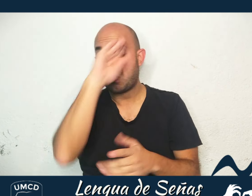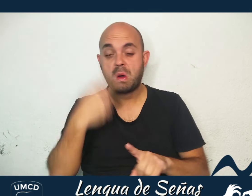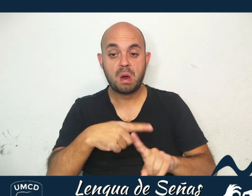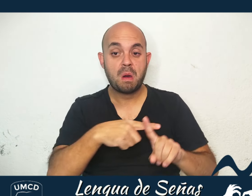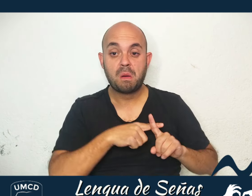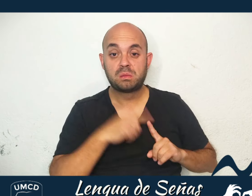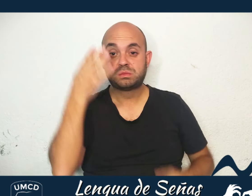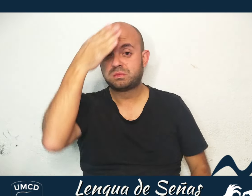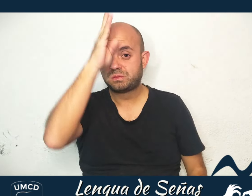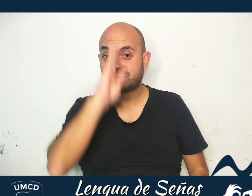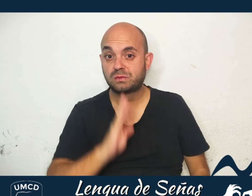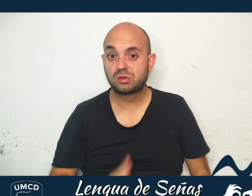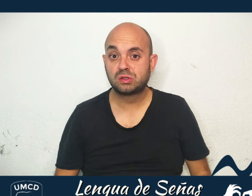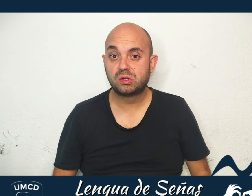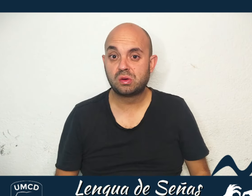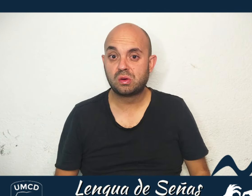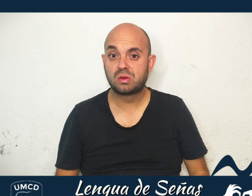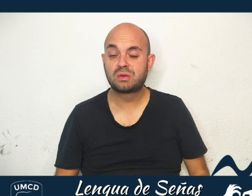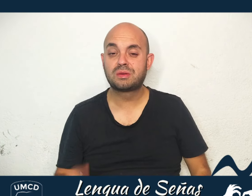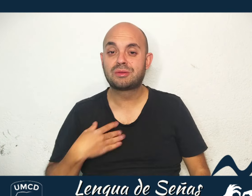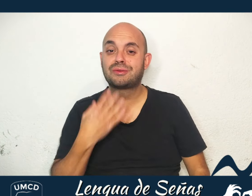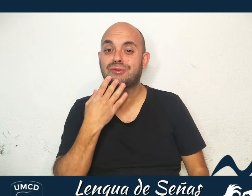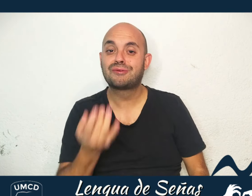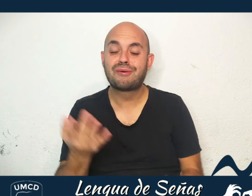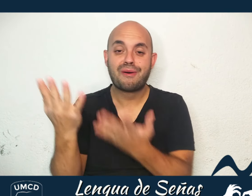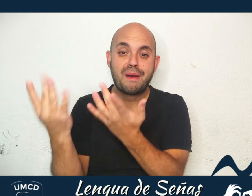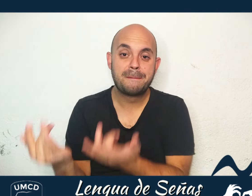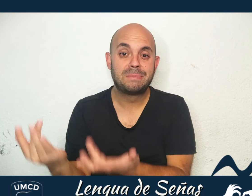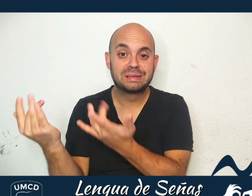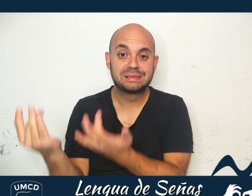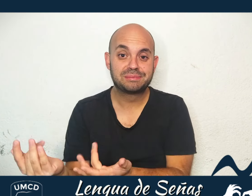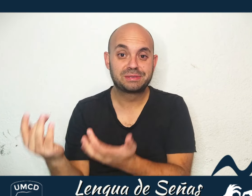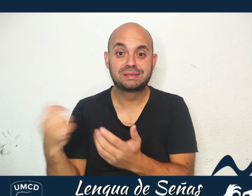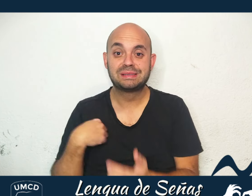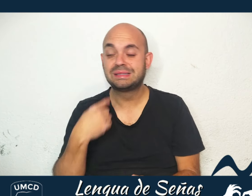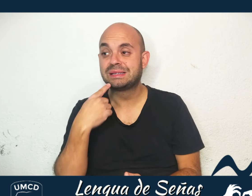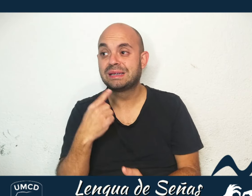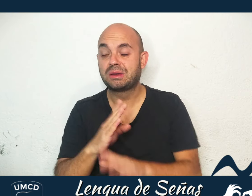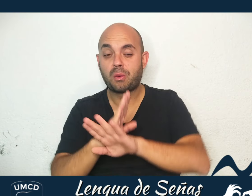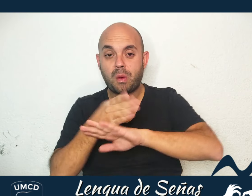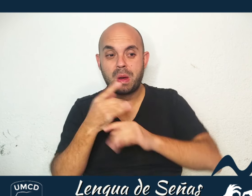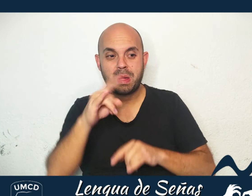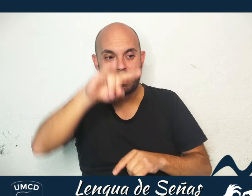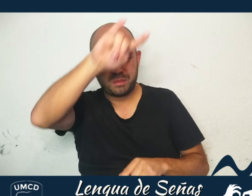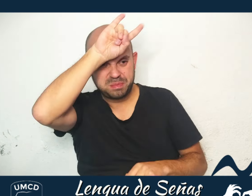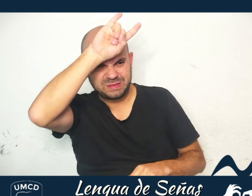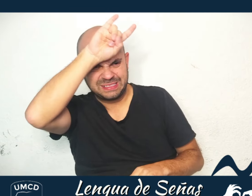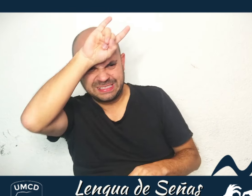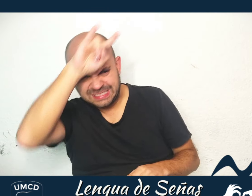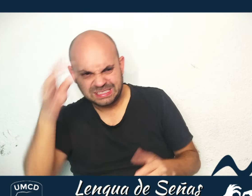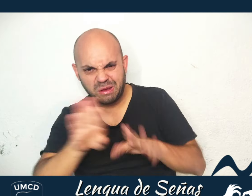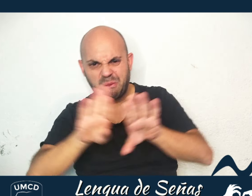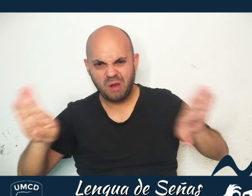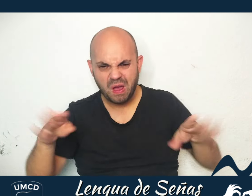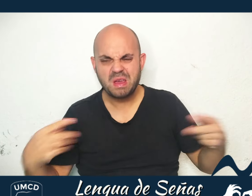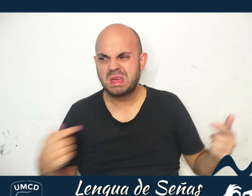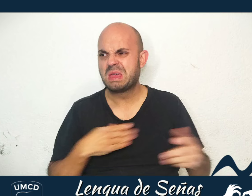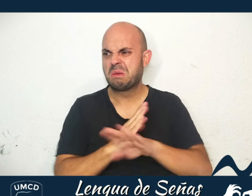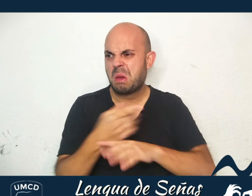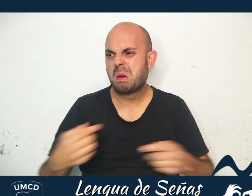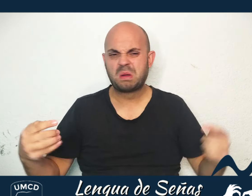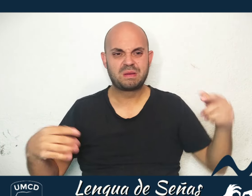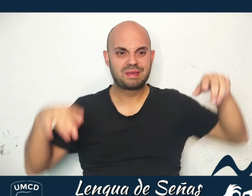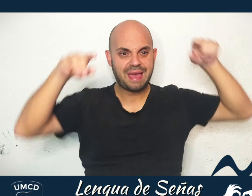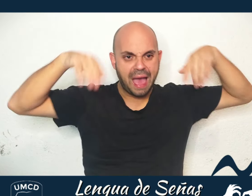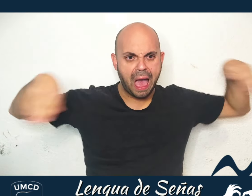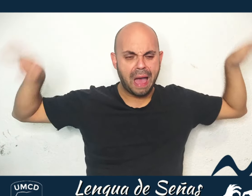lanzado en primer lugar el falso profeta y el anticristo, y después Satanás, y después todos los que